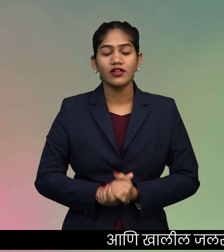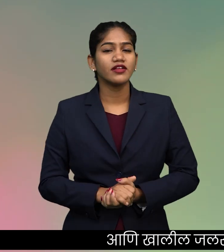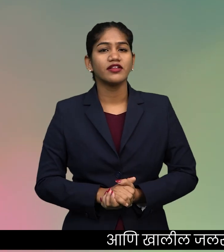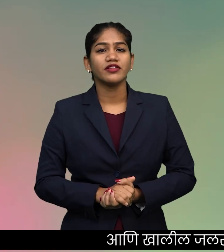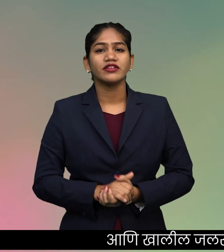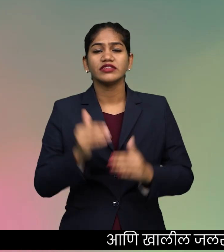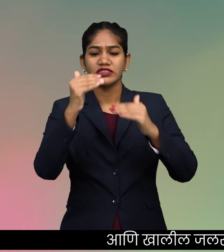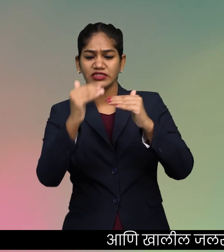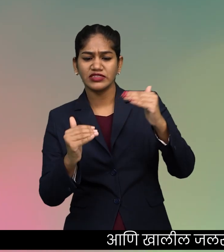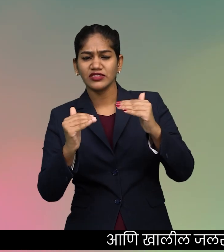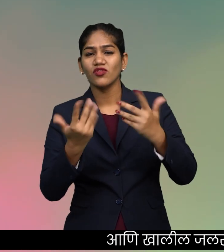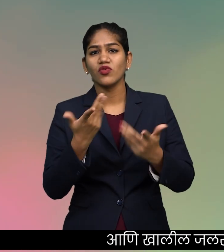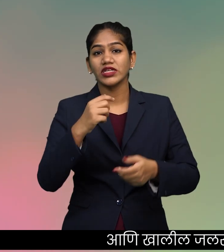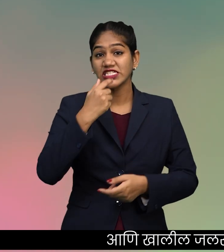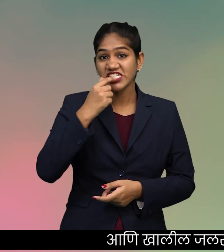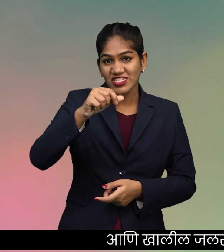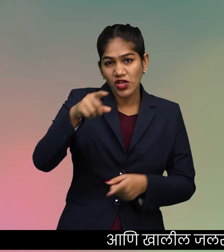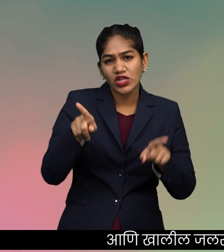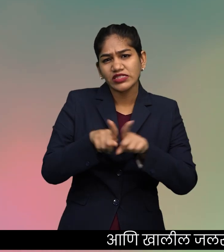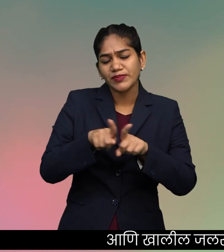जलस्रोत क्षारतेत सर्वात कमी आहेत.